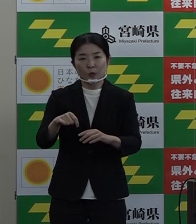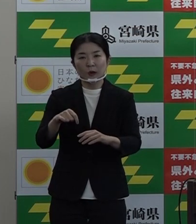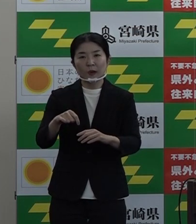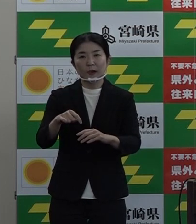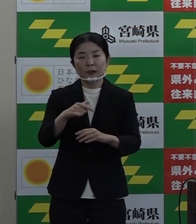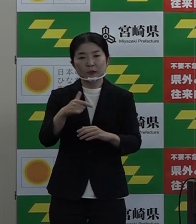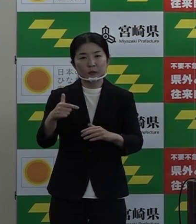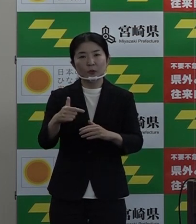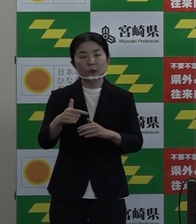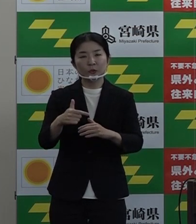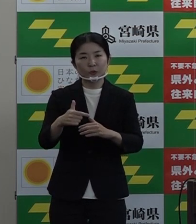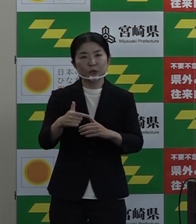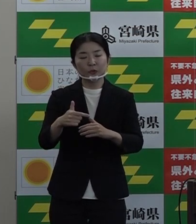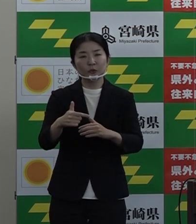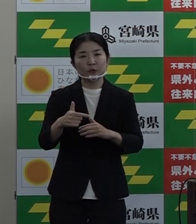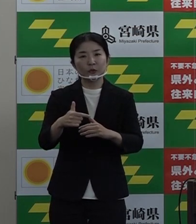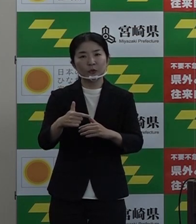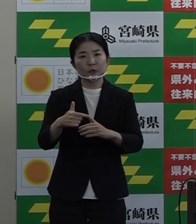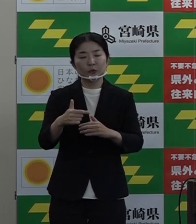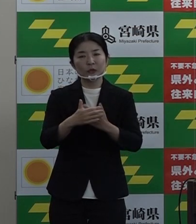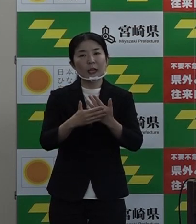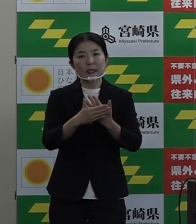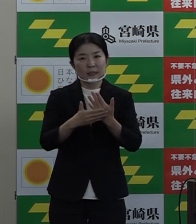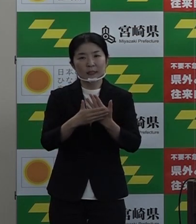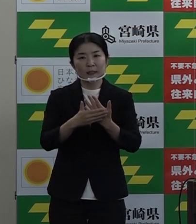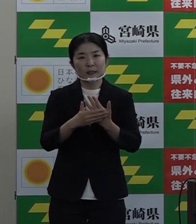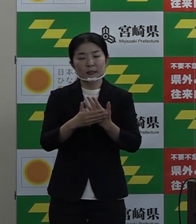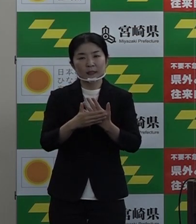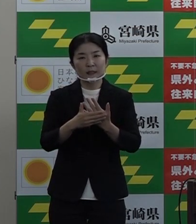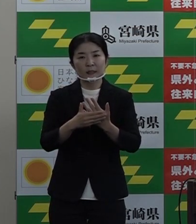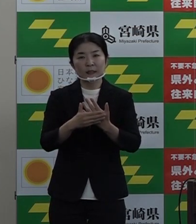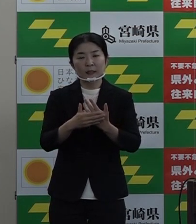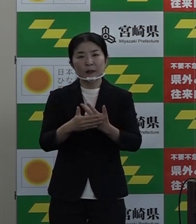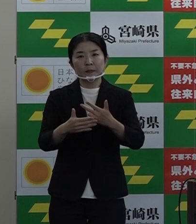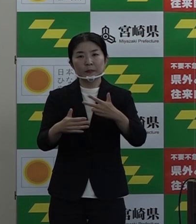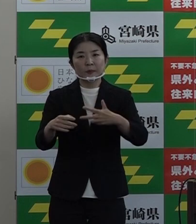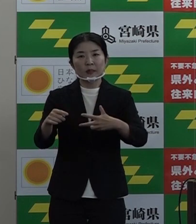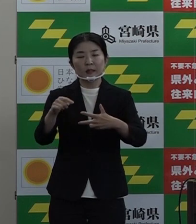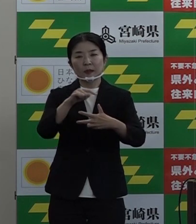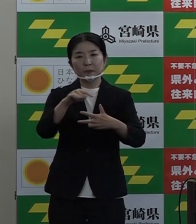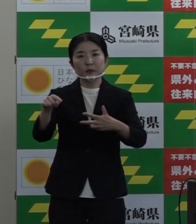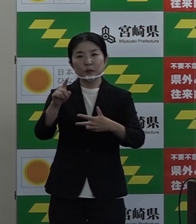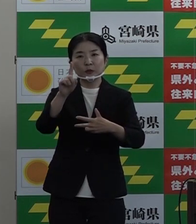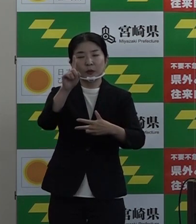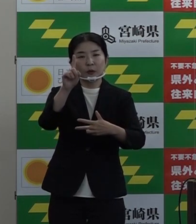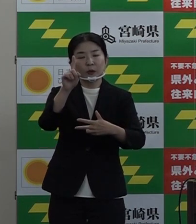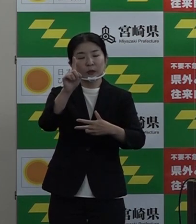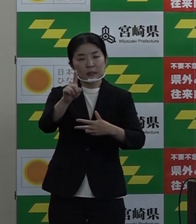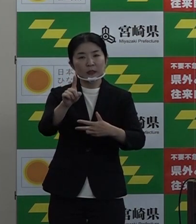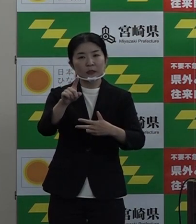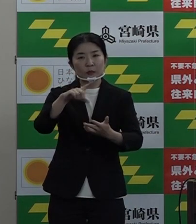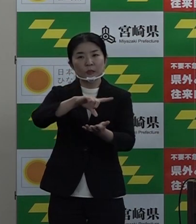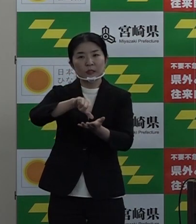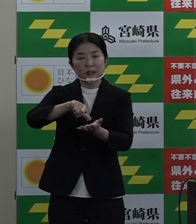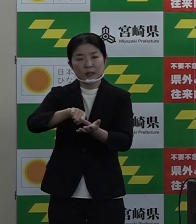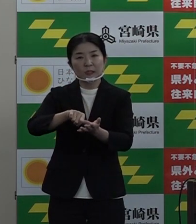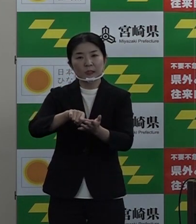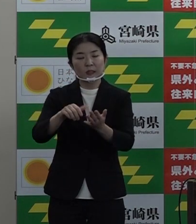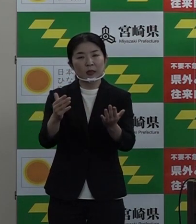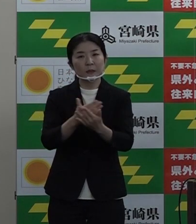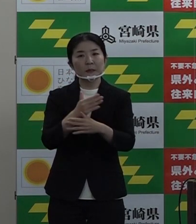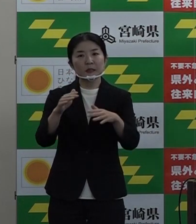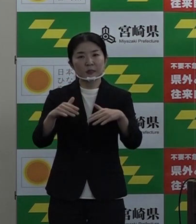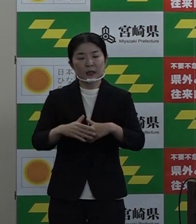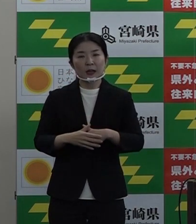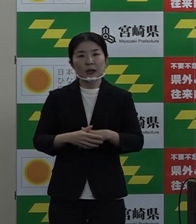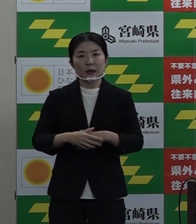して、単なる7分の1の県域が赤県域になりました。日向県域は単なるという表現